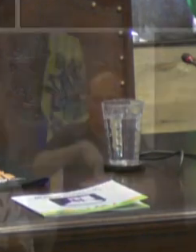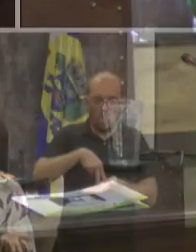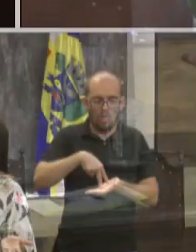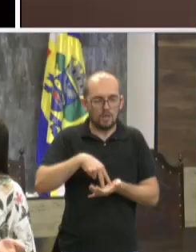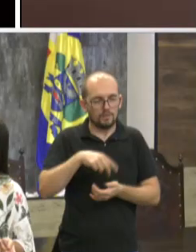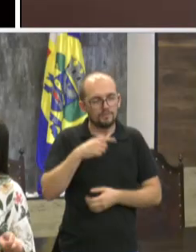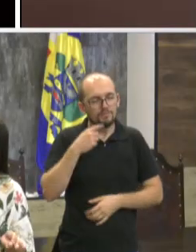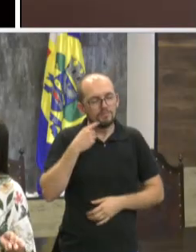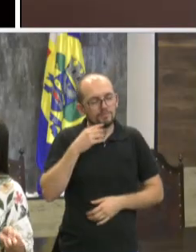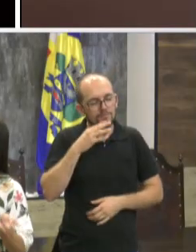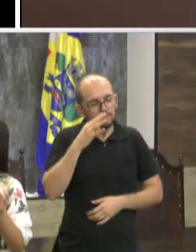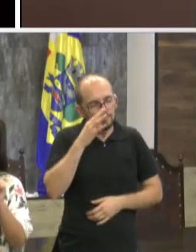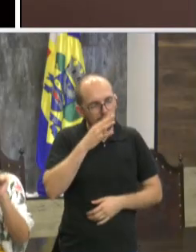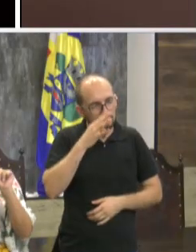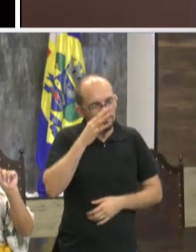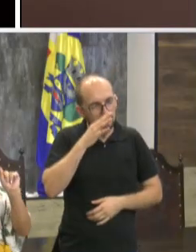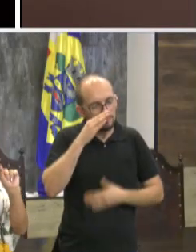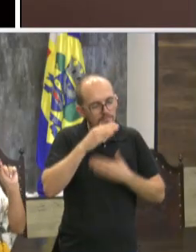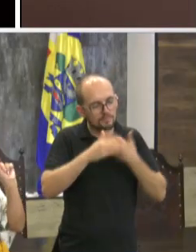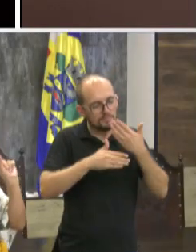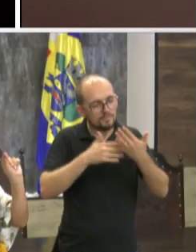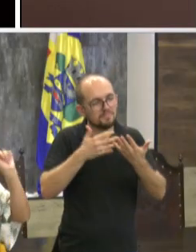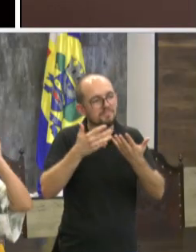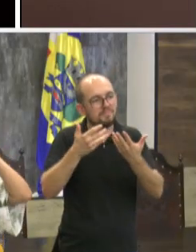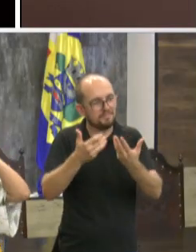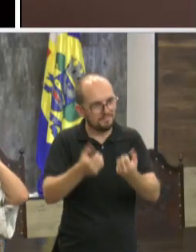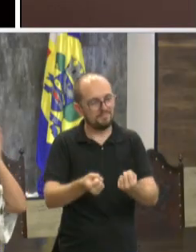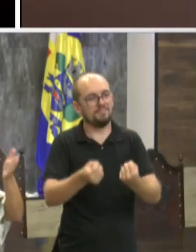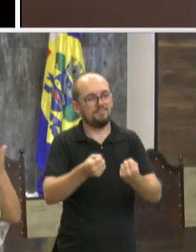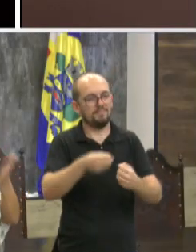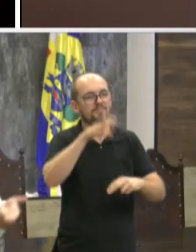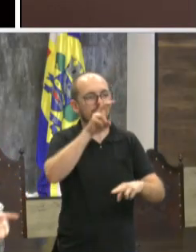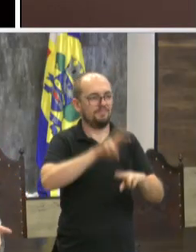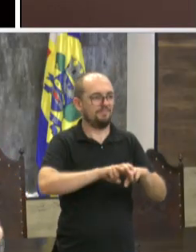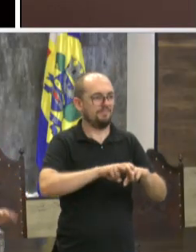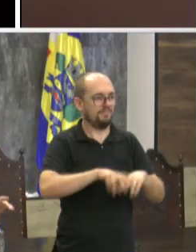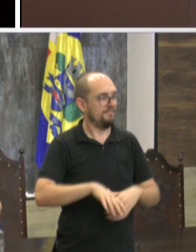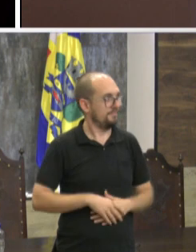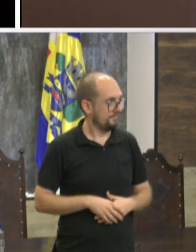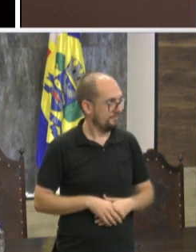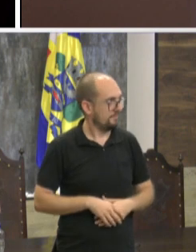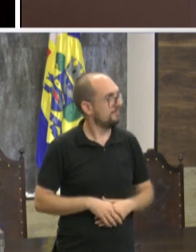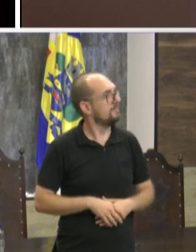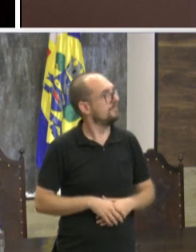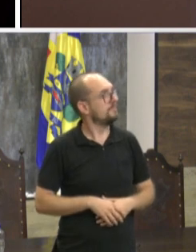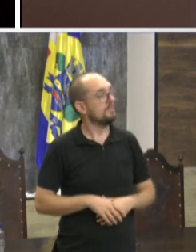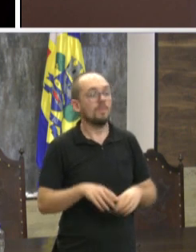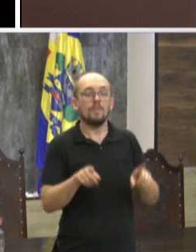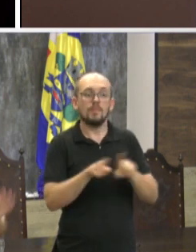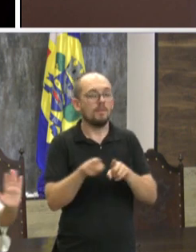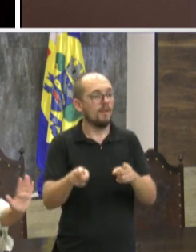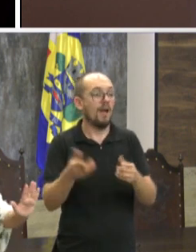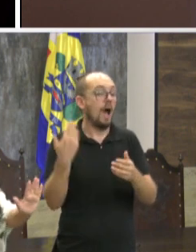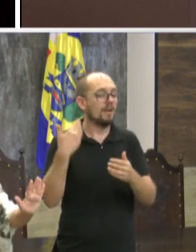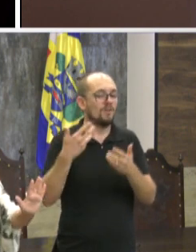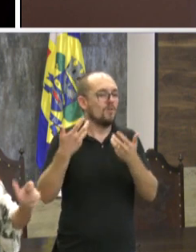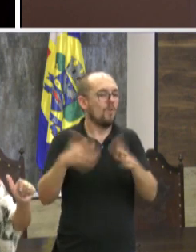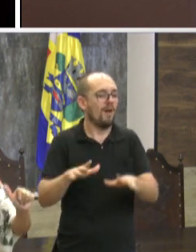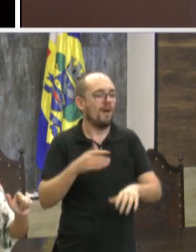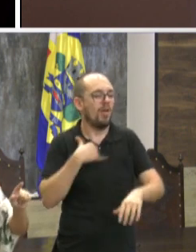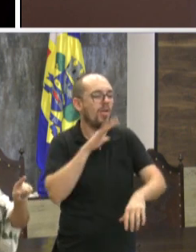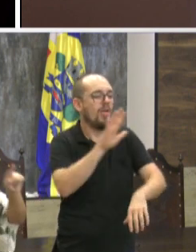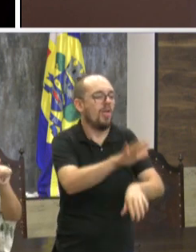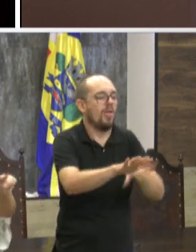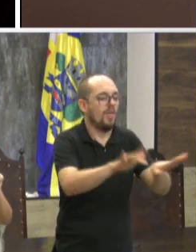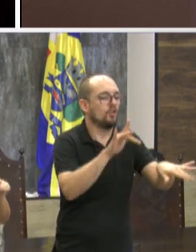universo da sala de aula com ele. Outra dificuldade, outro desafio era deixar ser tocado e tocar o outro. Então a